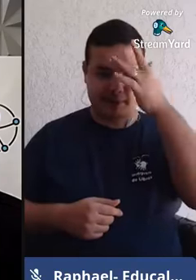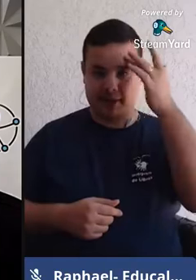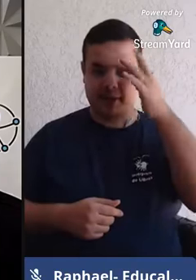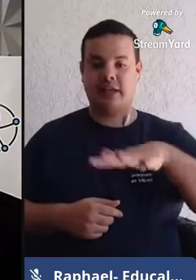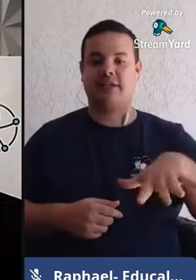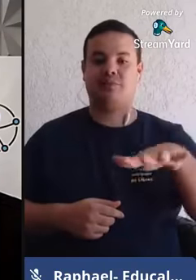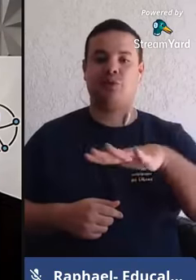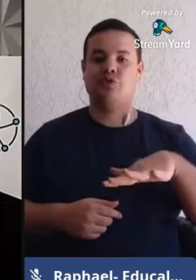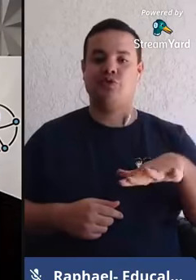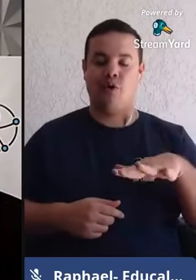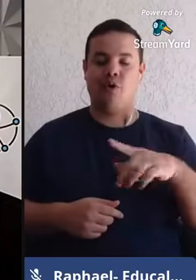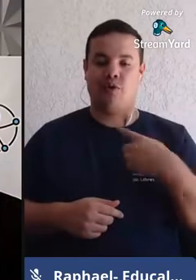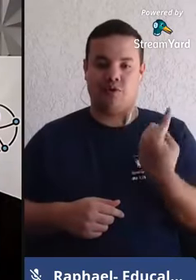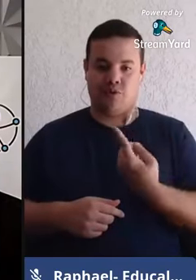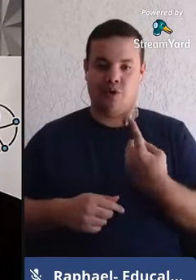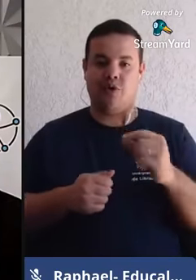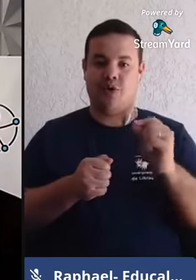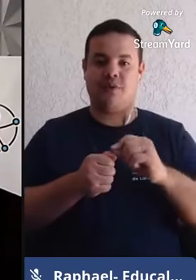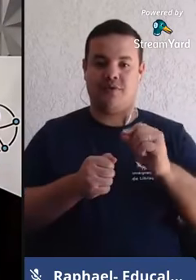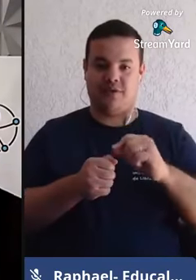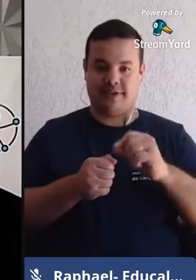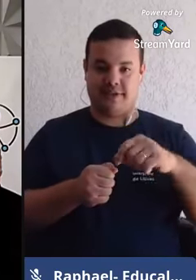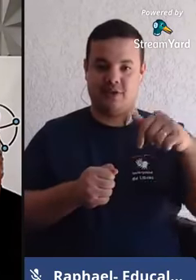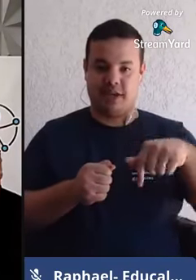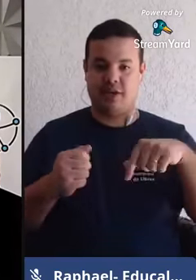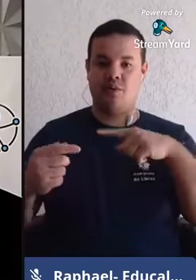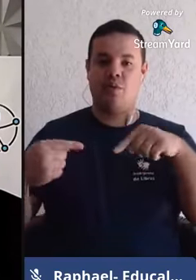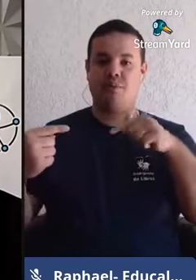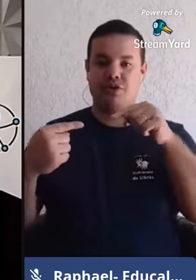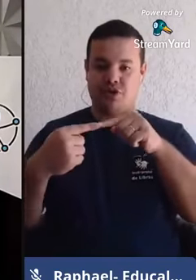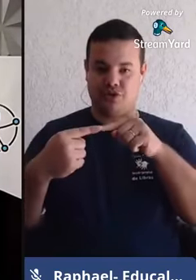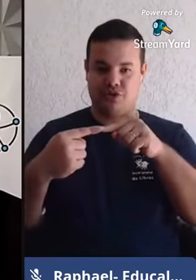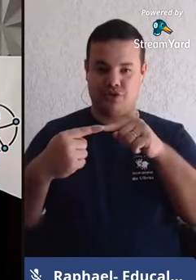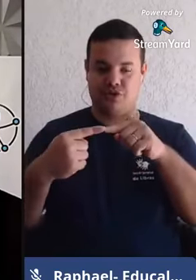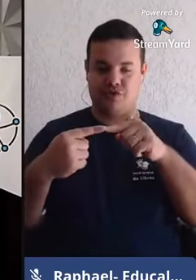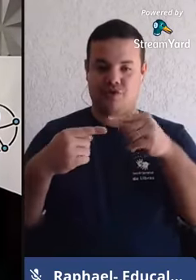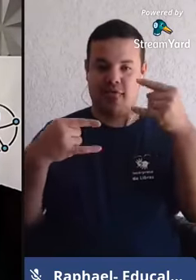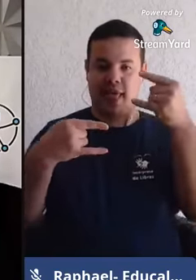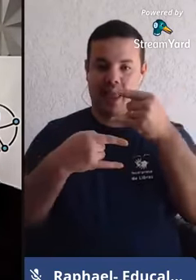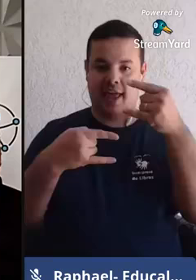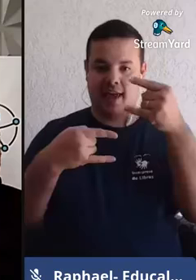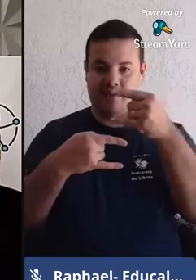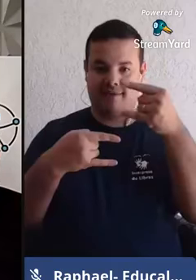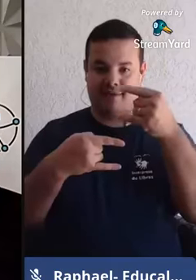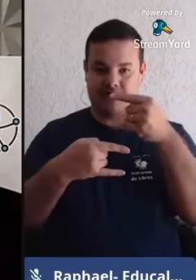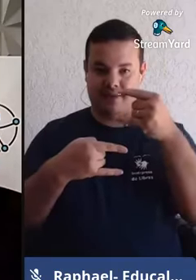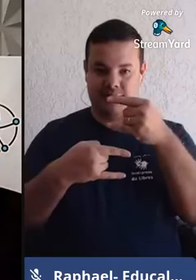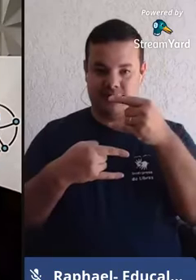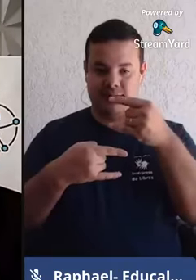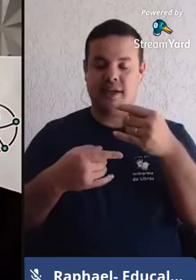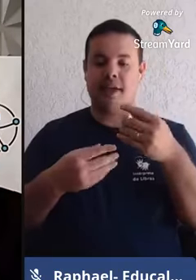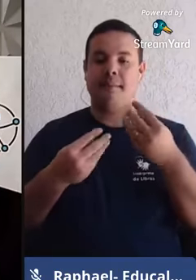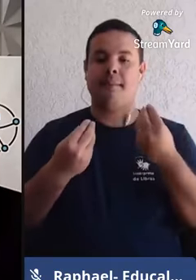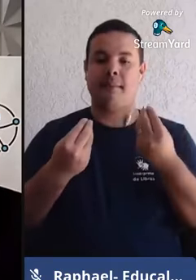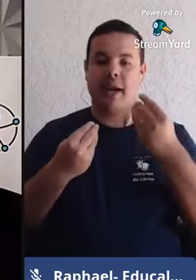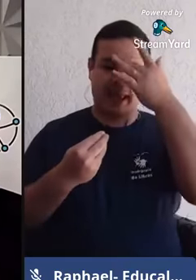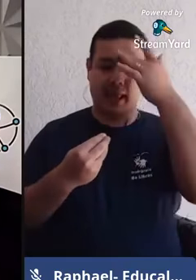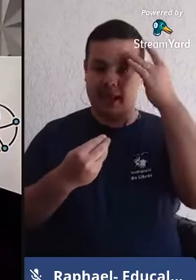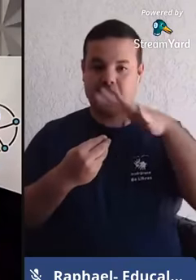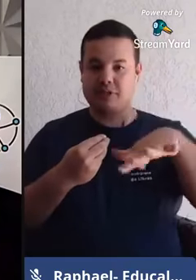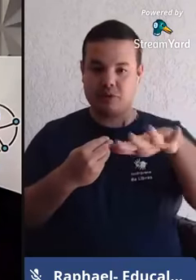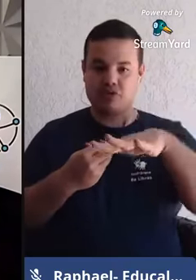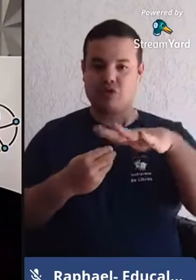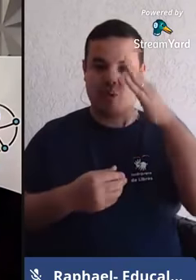aqui, qual o objetivo dessas lives, né, para que as pessoas, né, saibam, entendam